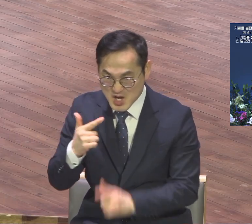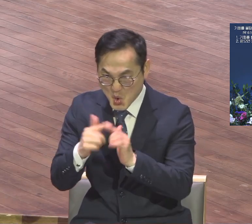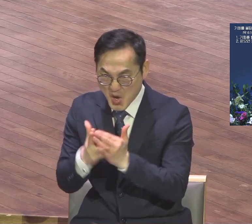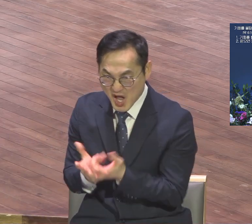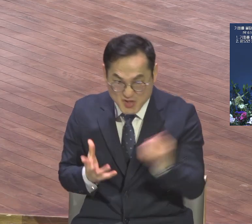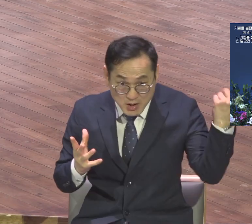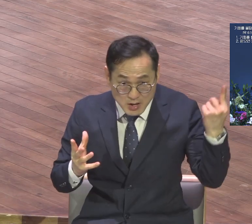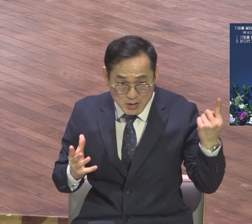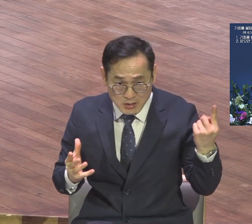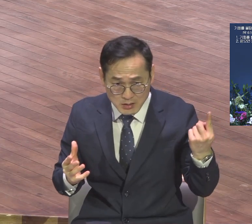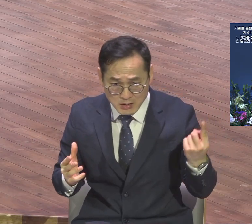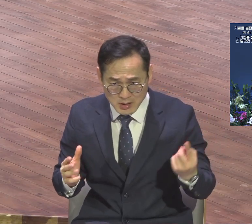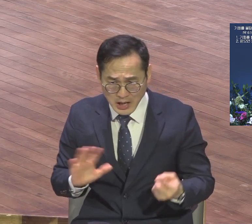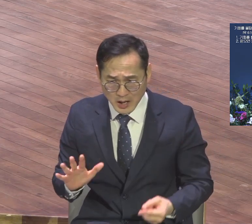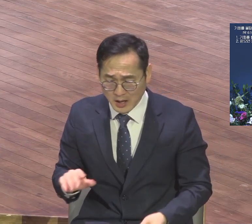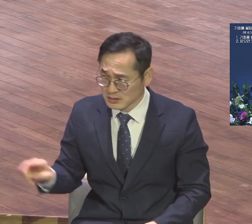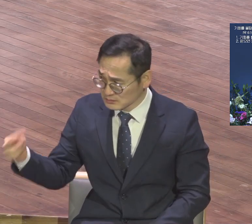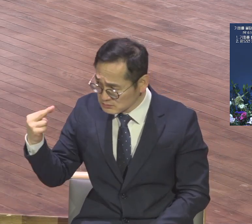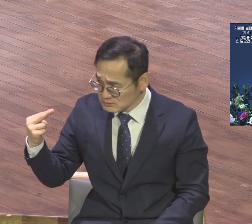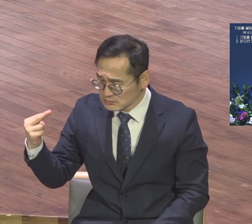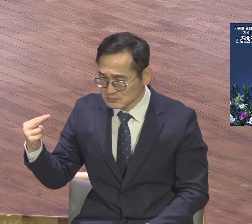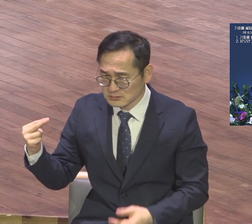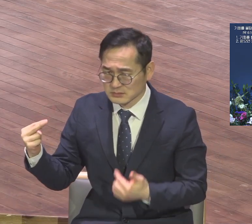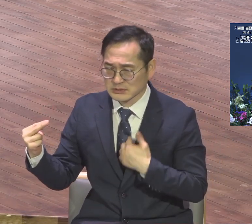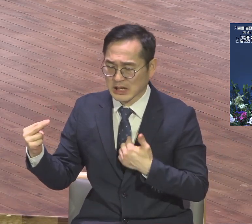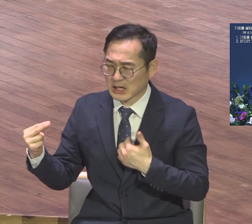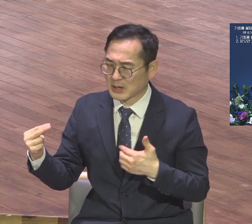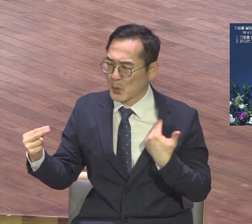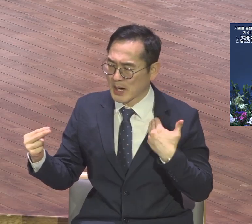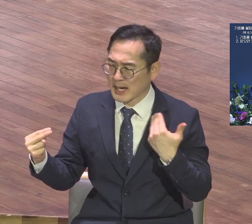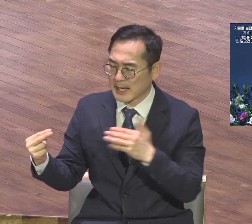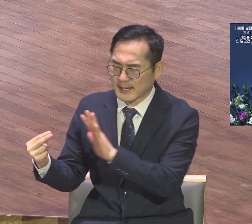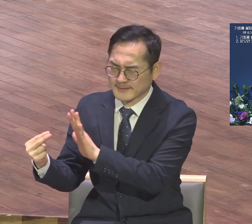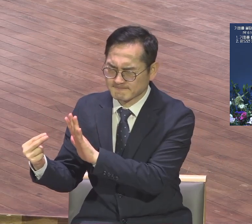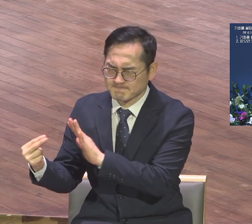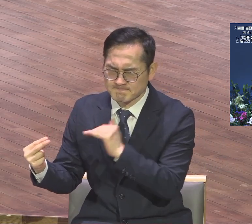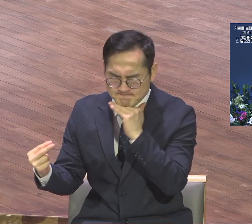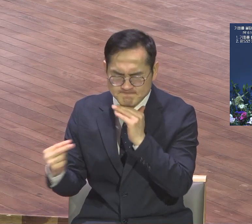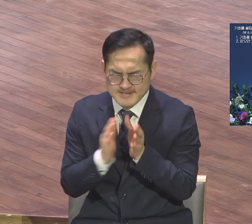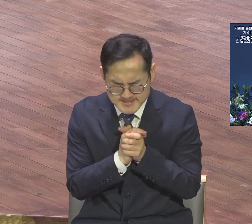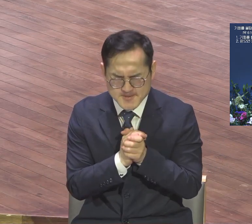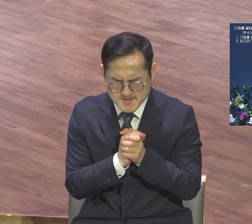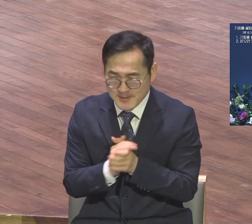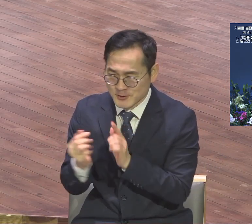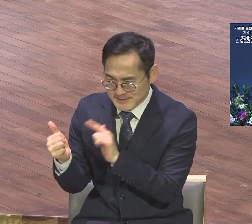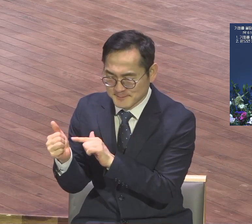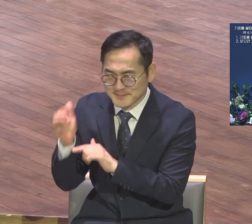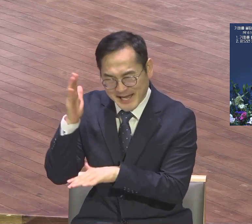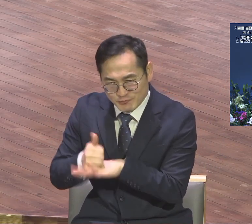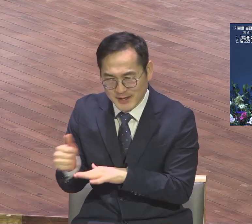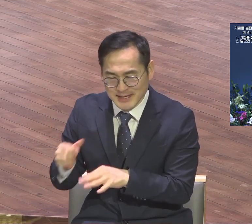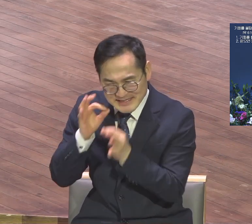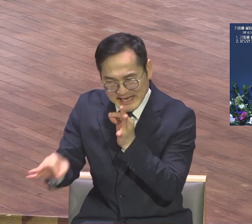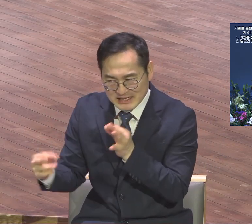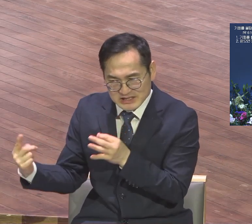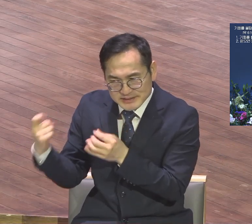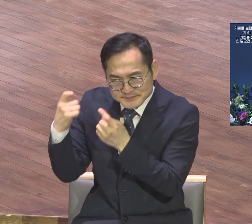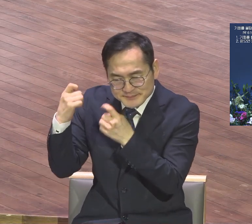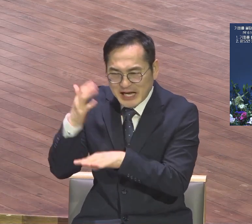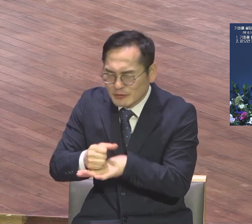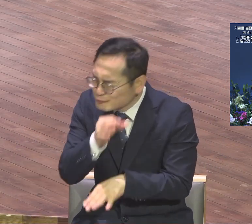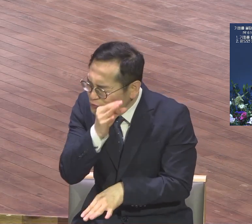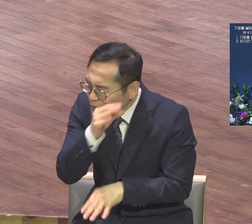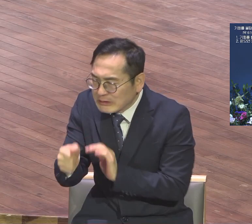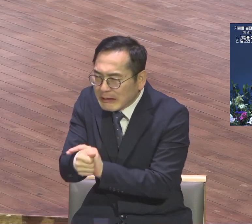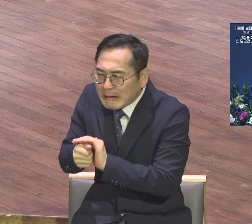사람이 나를 아직 모르구나. 시간 지나면 회개할 거야. 엄청 부끄러울 거야. 얼굴에 뭐